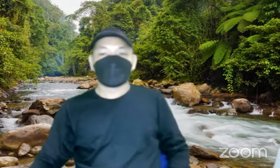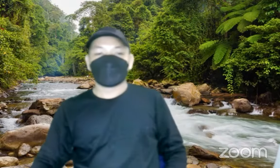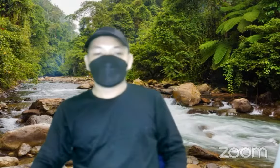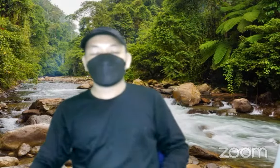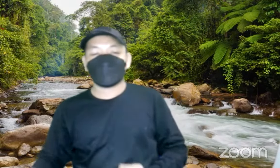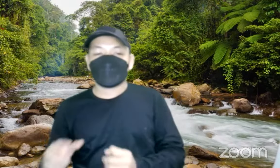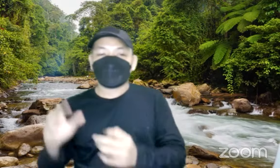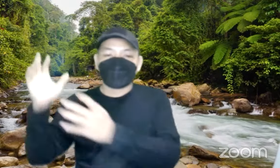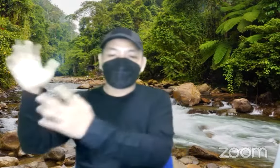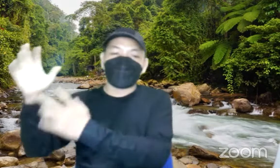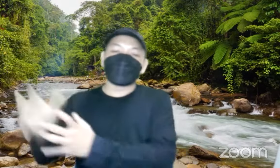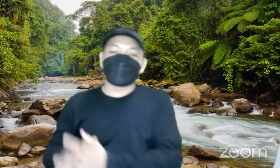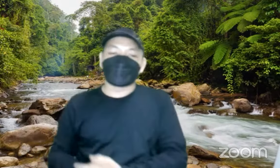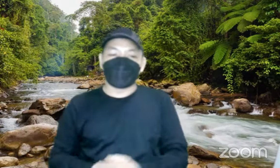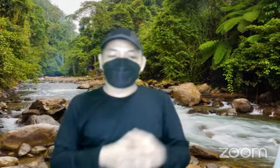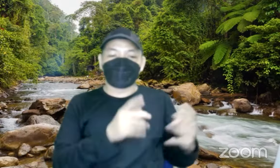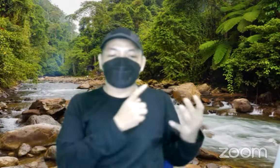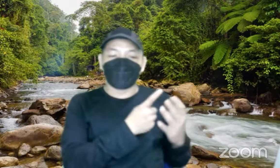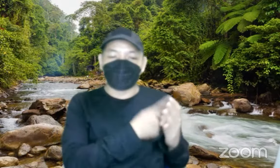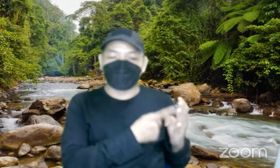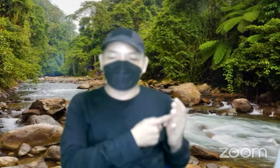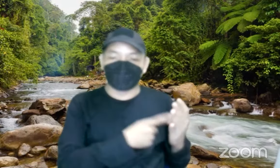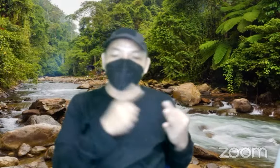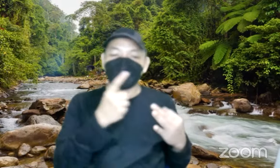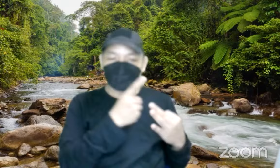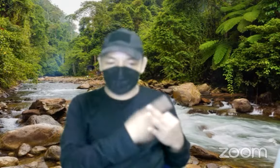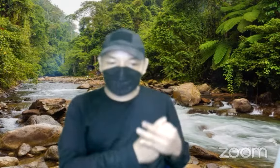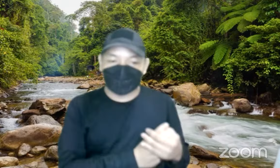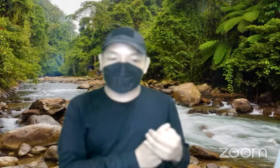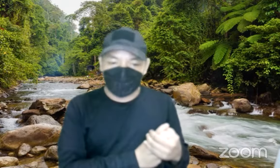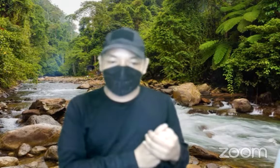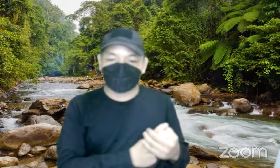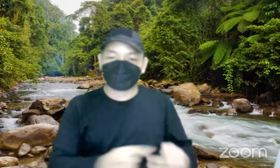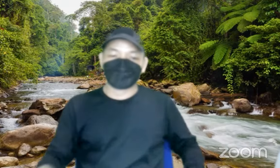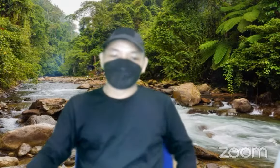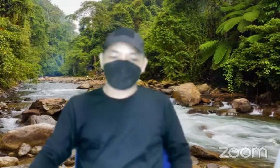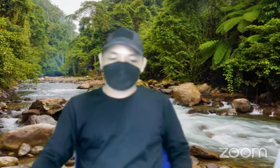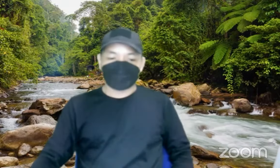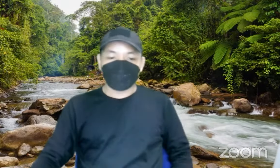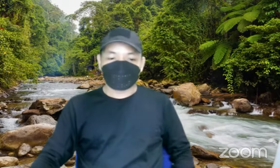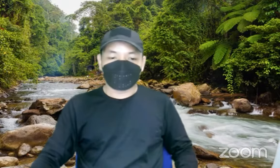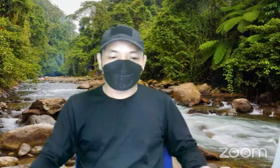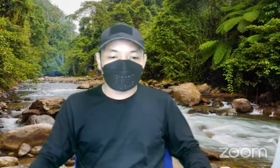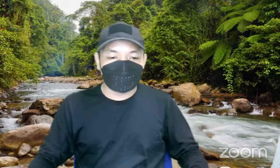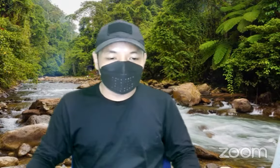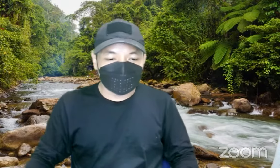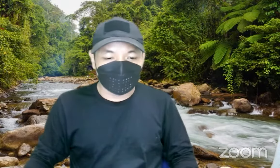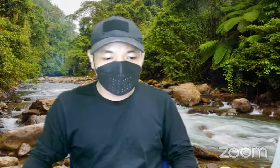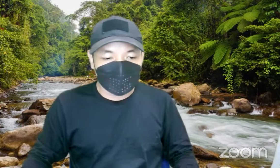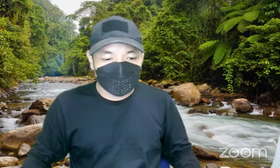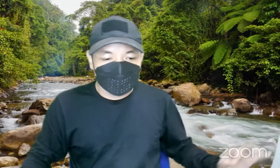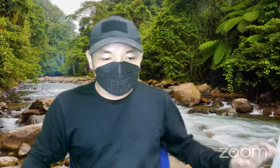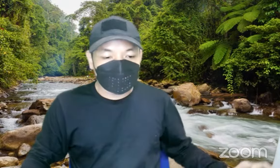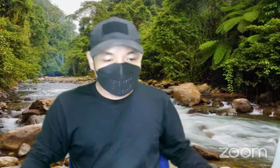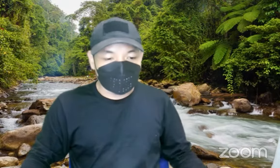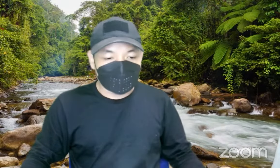နော်တေချာပေါ့စကားဆာကြဆုပ်ဖို့လမ်းကြောင်းတွေဆိုတာကျွန်တော်တုံ့တက်ချင်ပါတယ်နော်ကျွန်တော်ပြောတာလည်းနားလည်းမထင်ပါတယ်